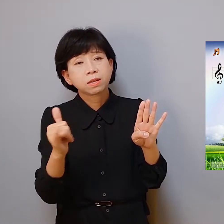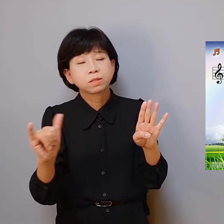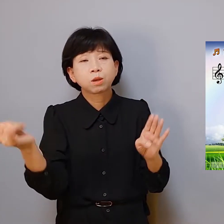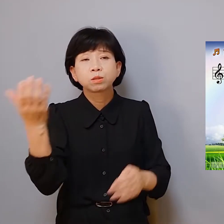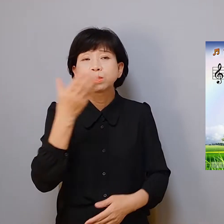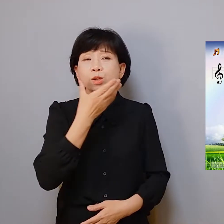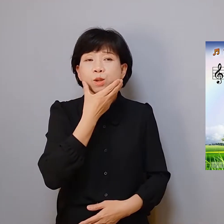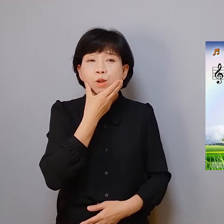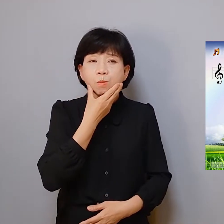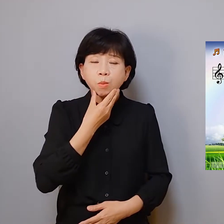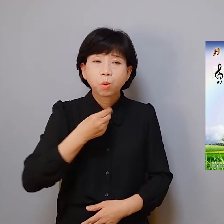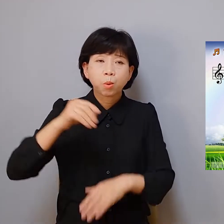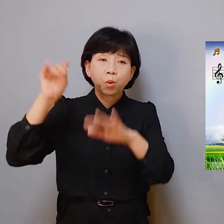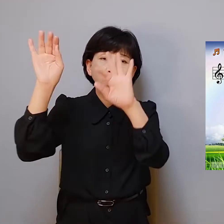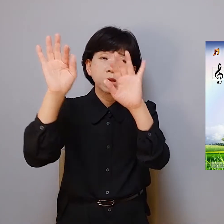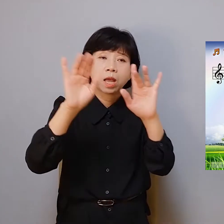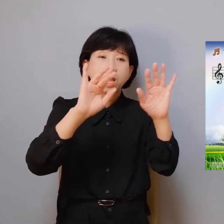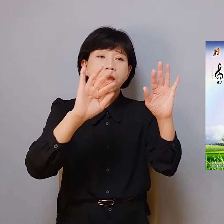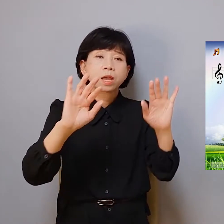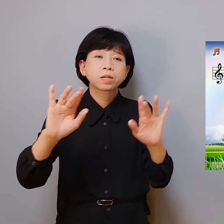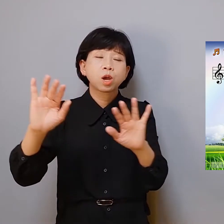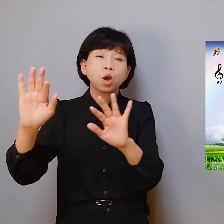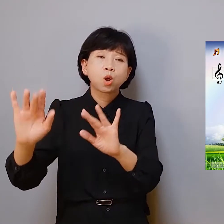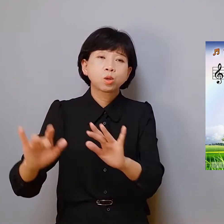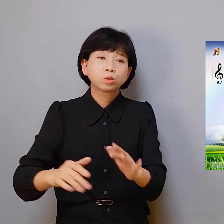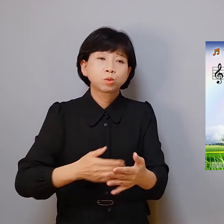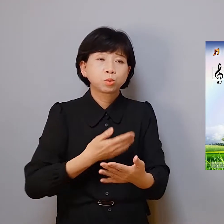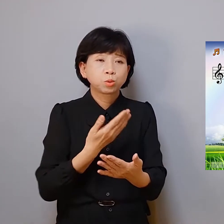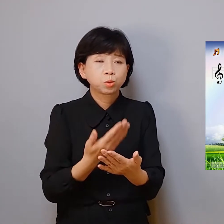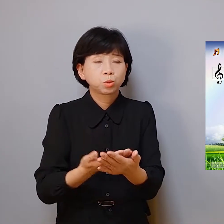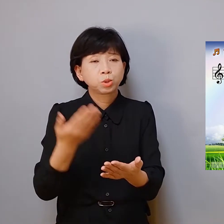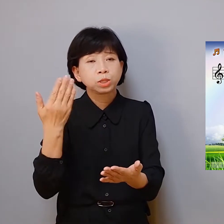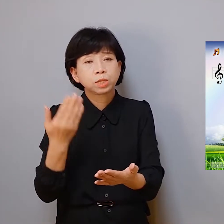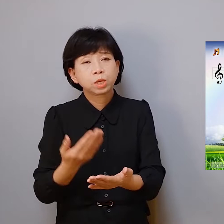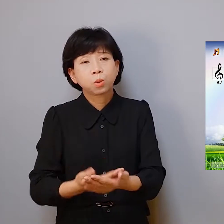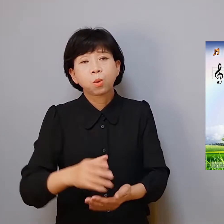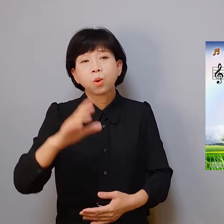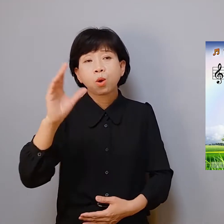택하신 백성들 복